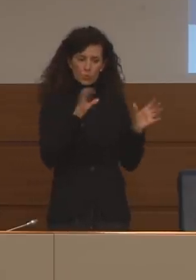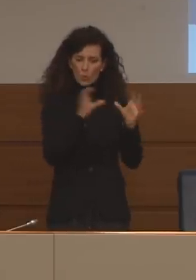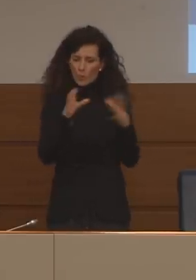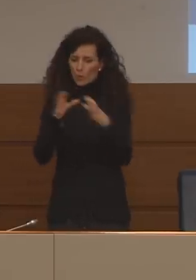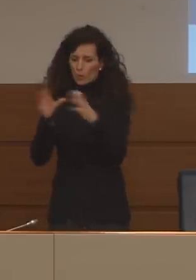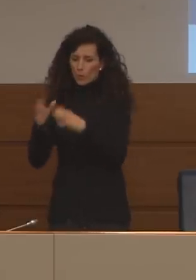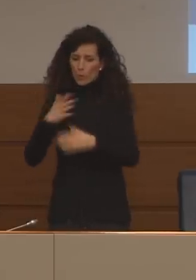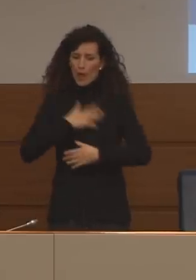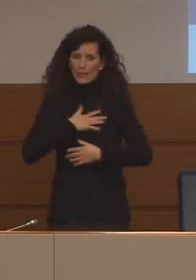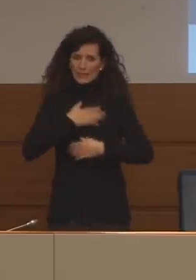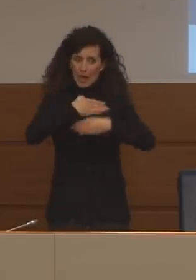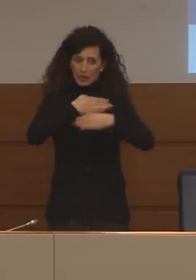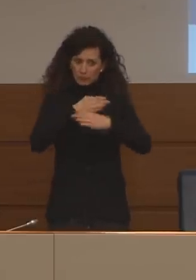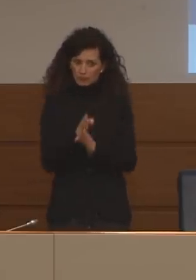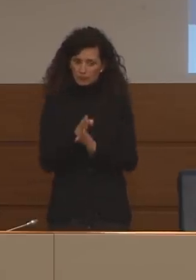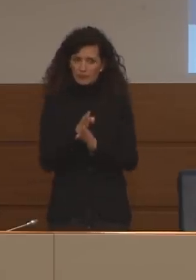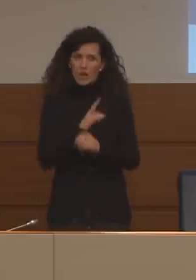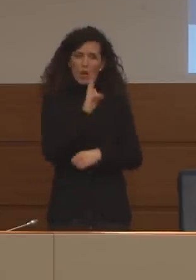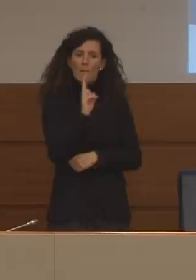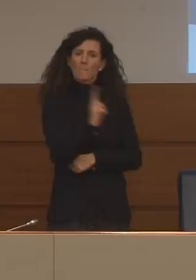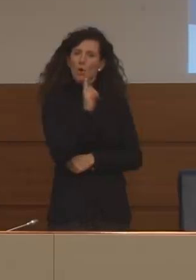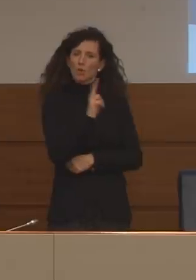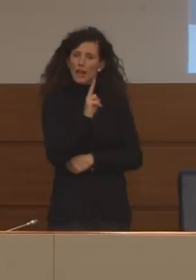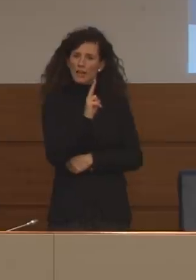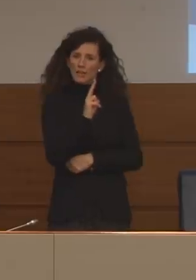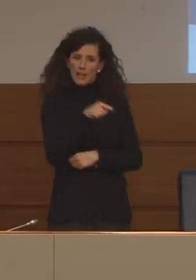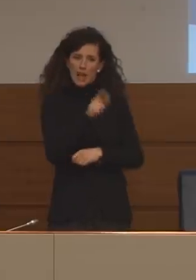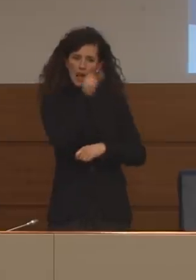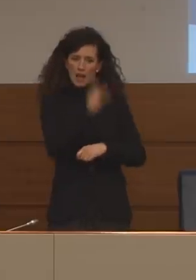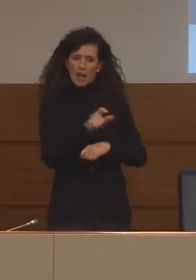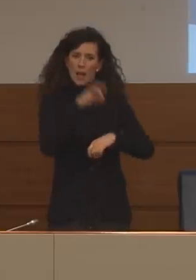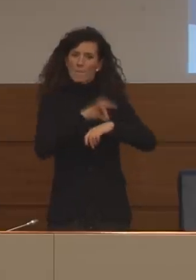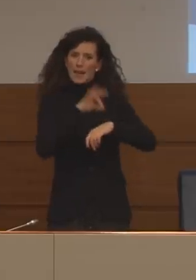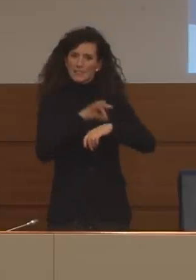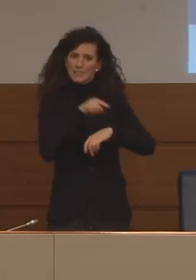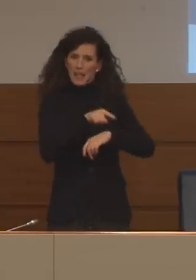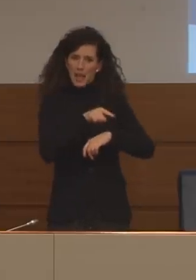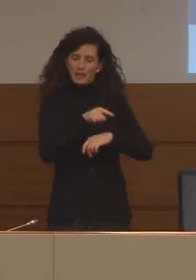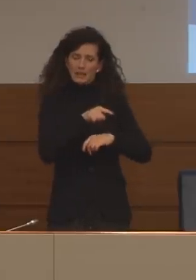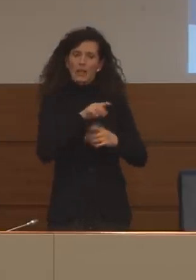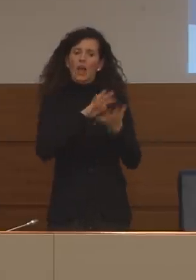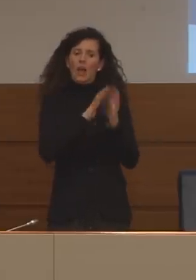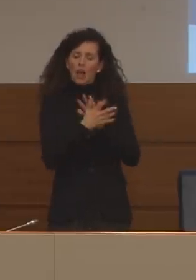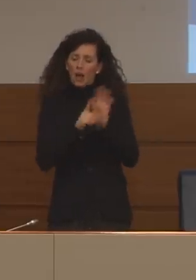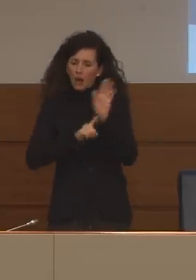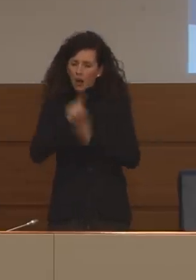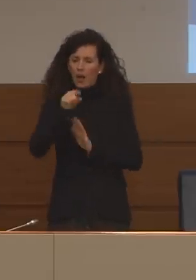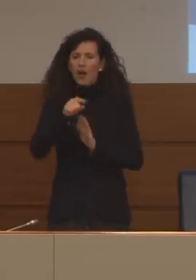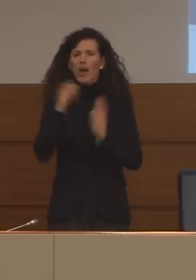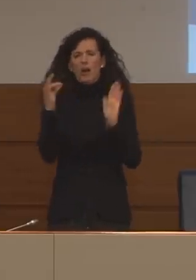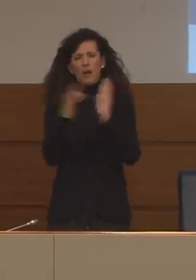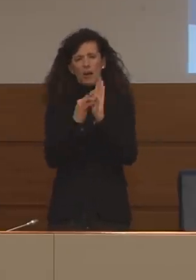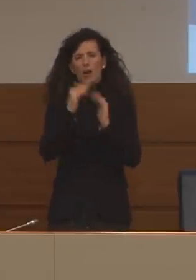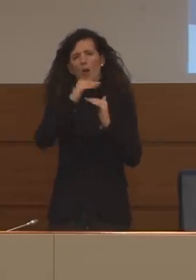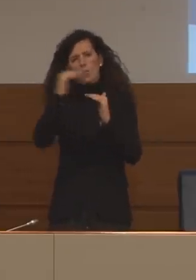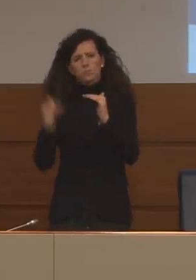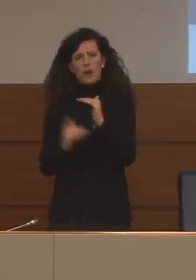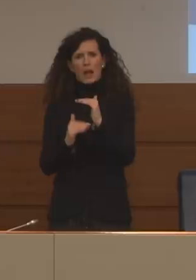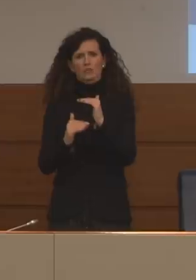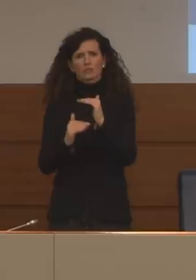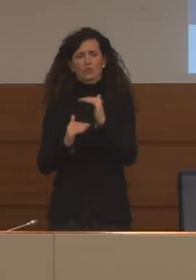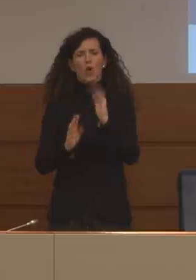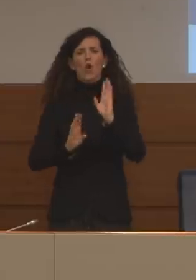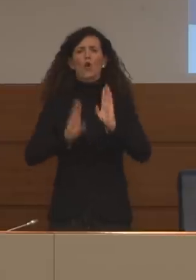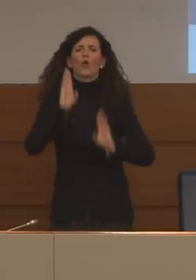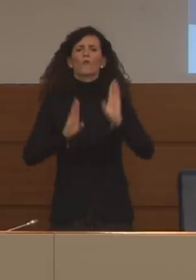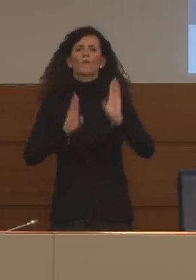delle nostre dei nostri pazienti è più bassa rispetto a quella che viene riportata